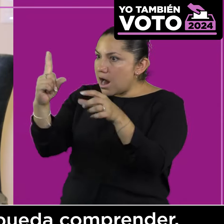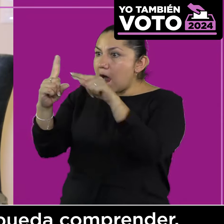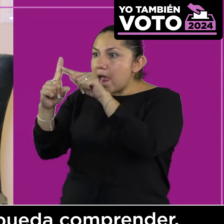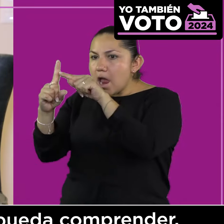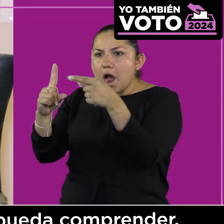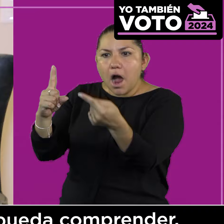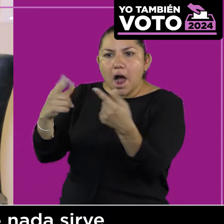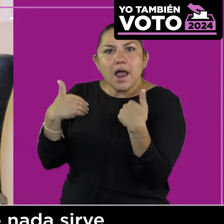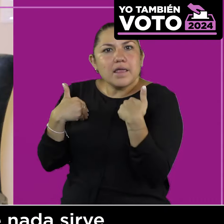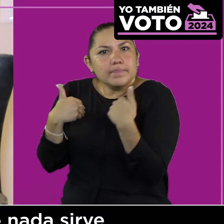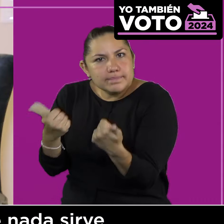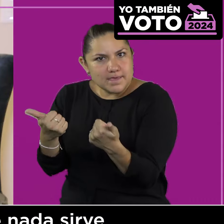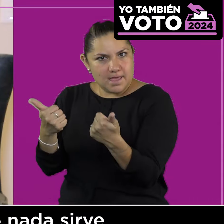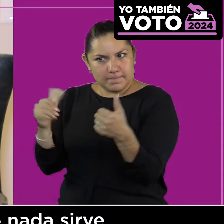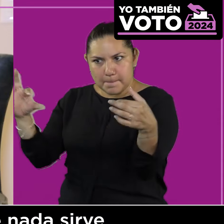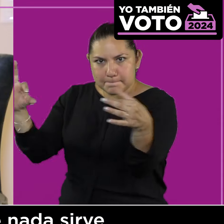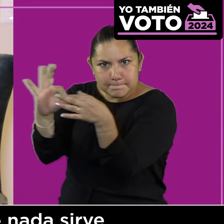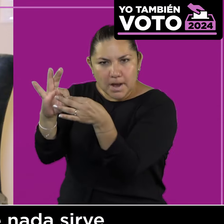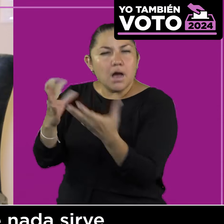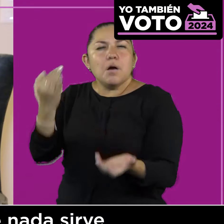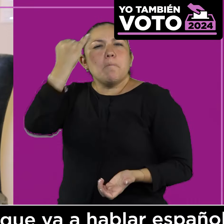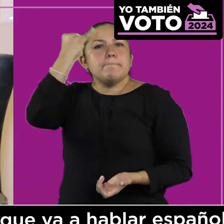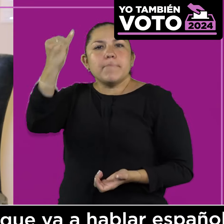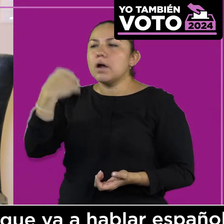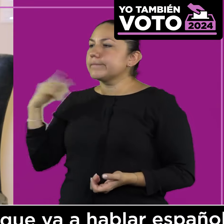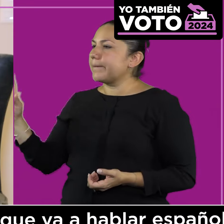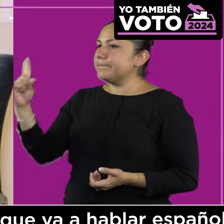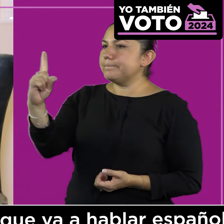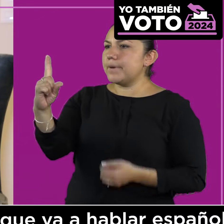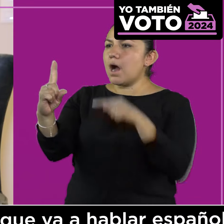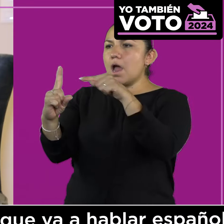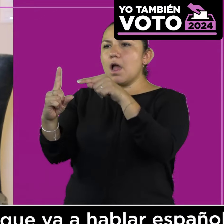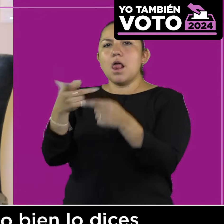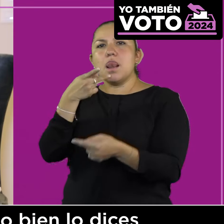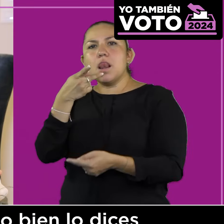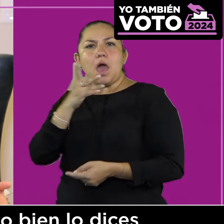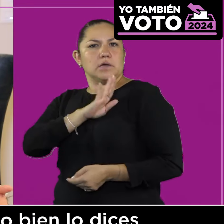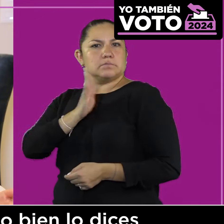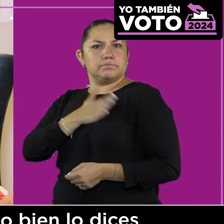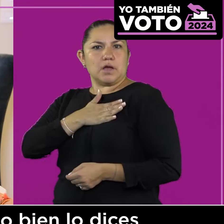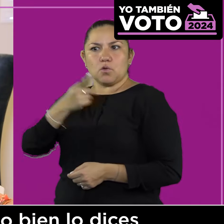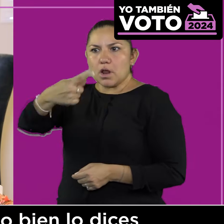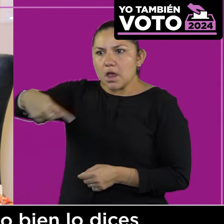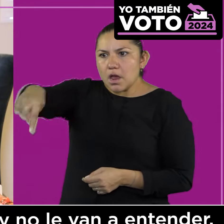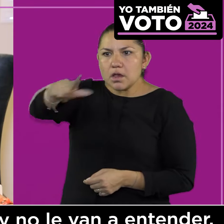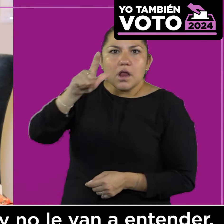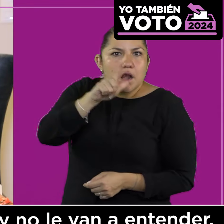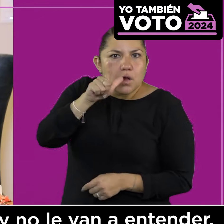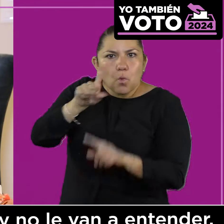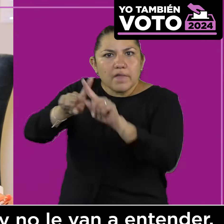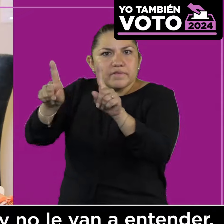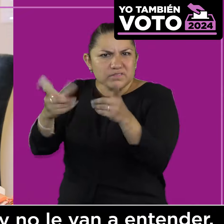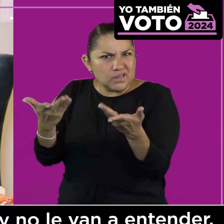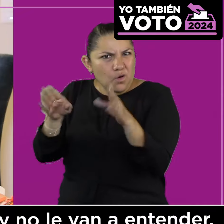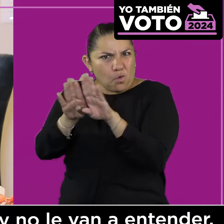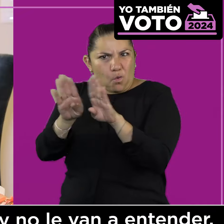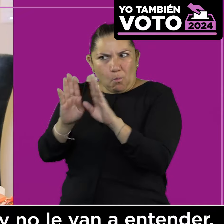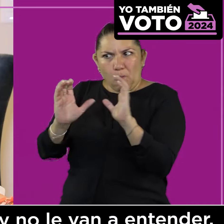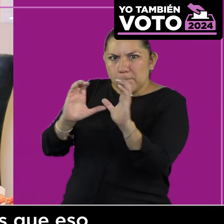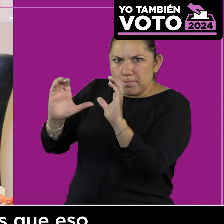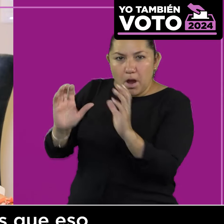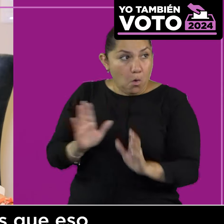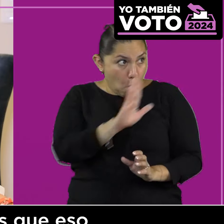pueda comprender no Porque de nada sirve que pongas una gente que va a hablar español si como bien lo dice si habla en su lengua y no le van a